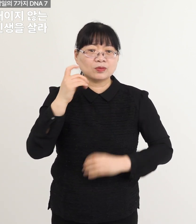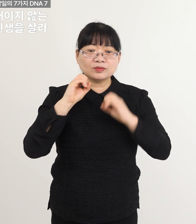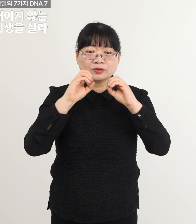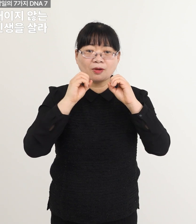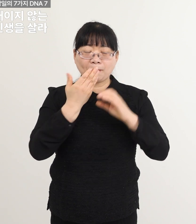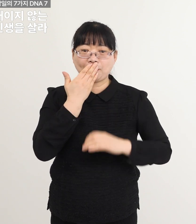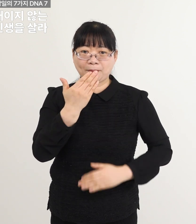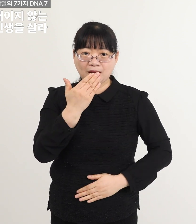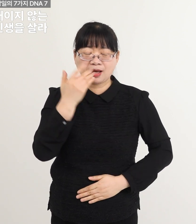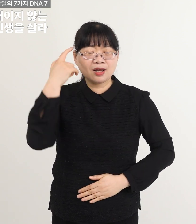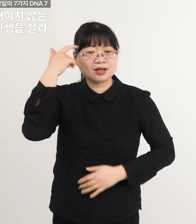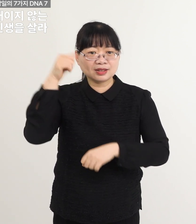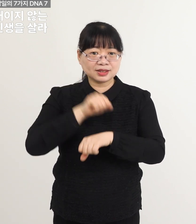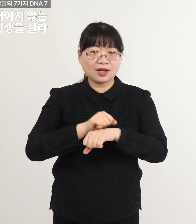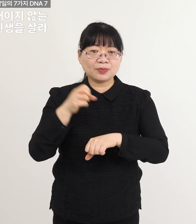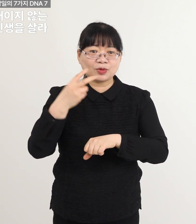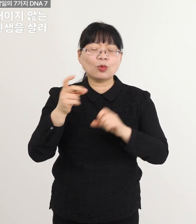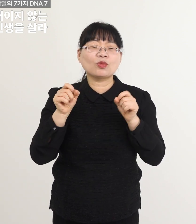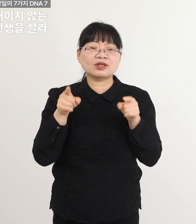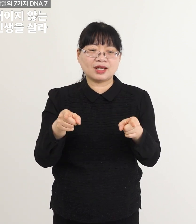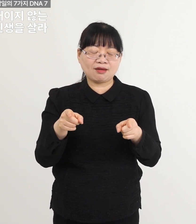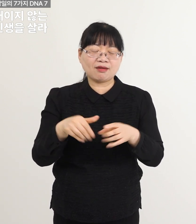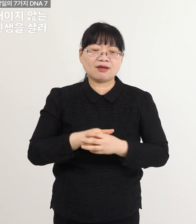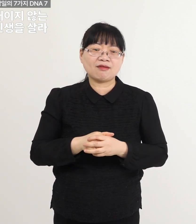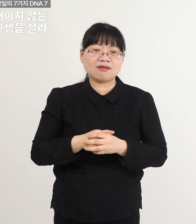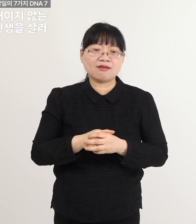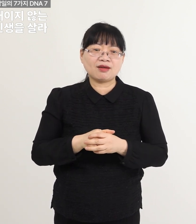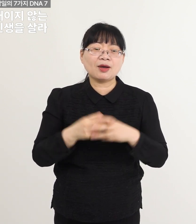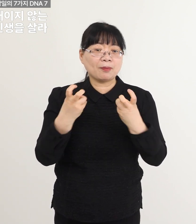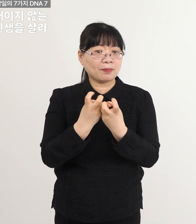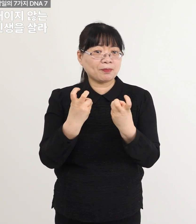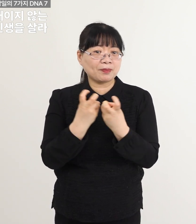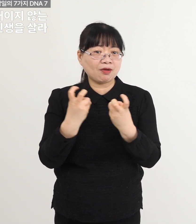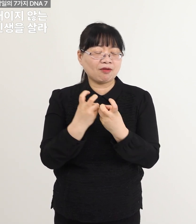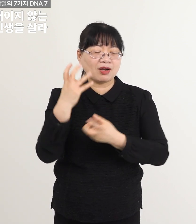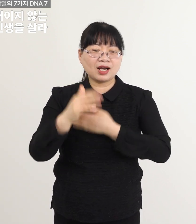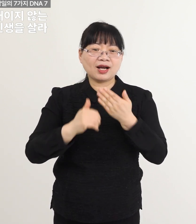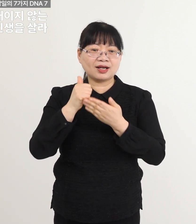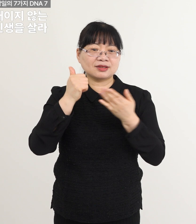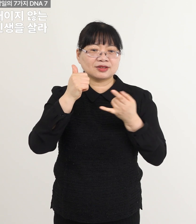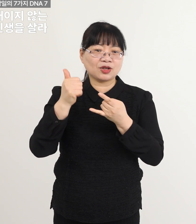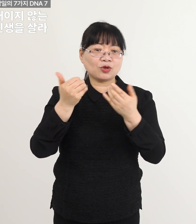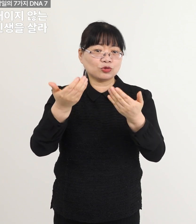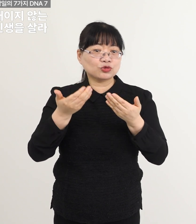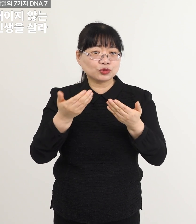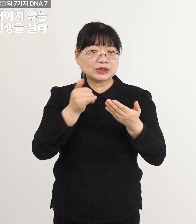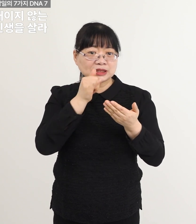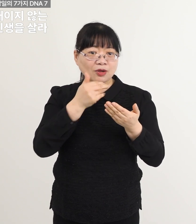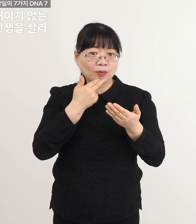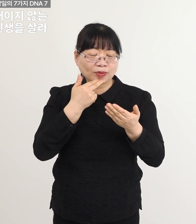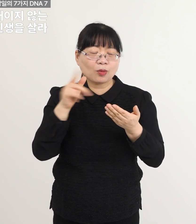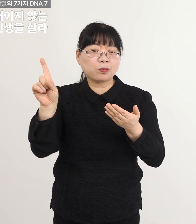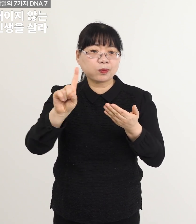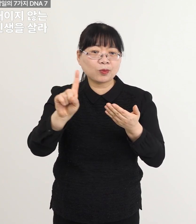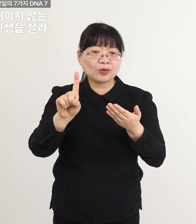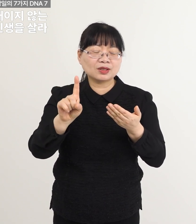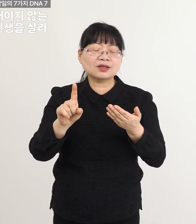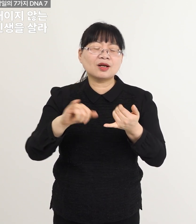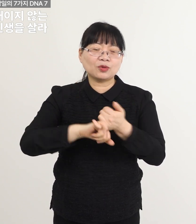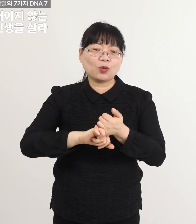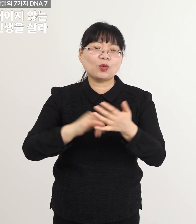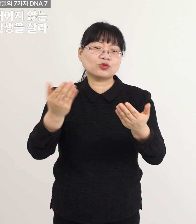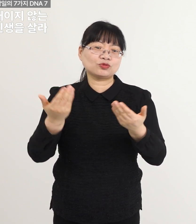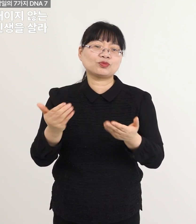있는 지혜와 기회를, 방법을 하나님이 주실까요? 안 주실까요?